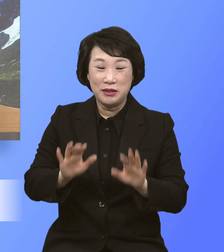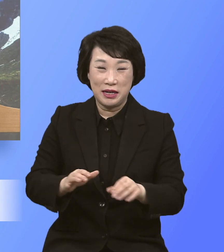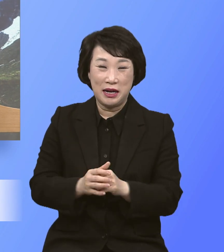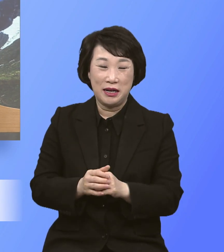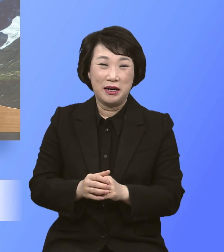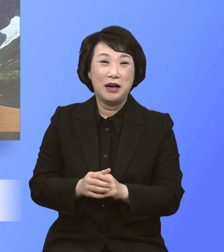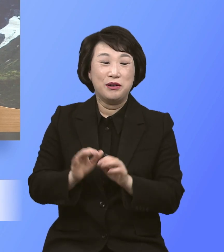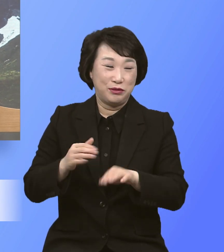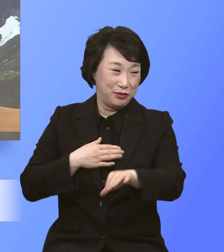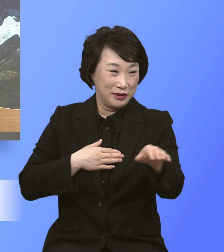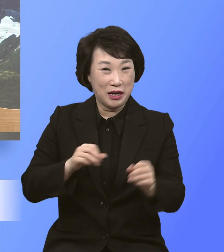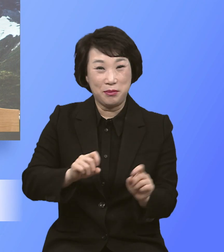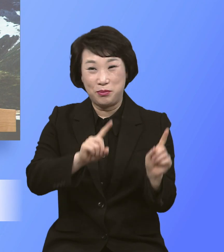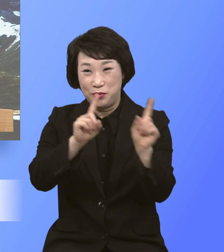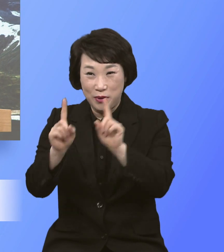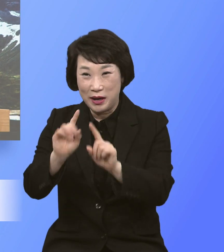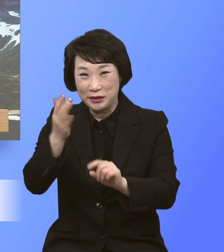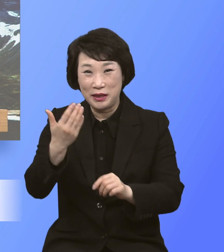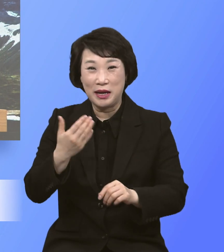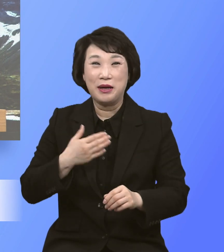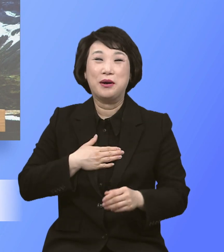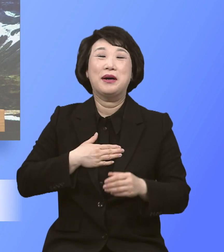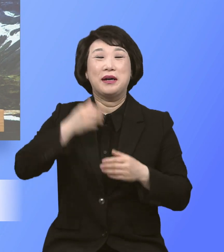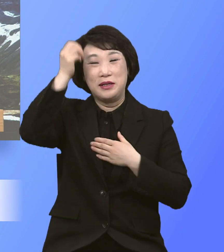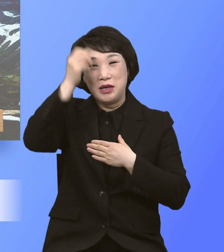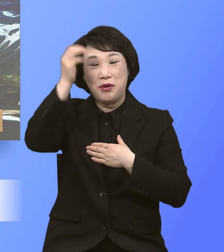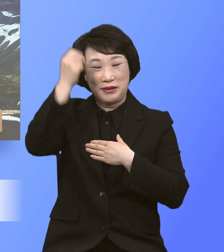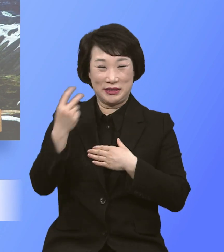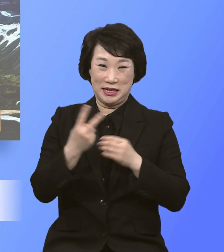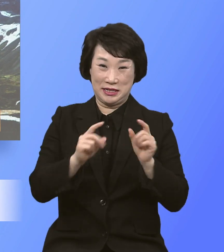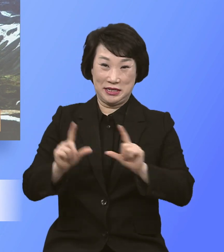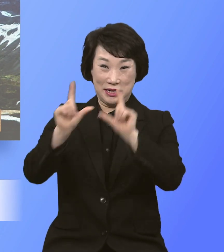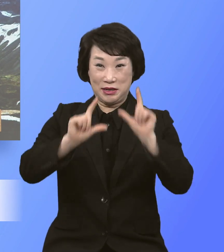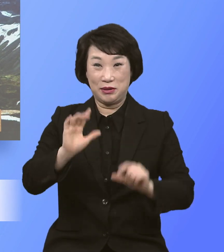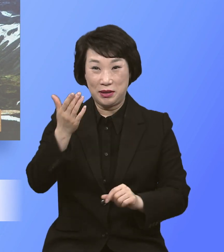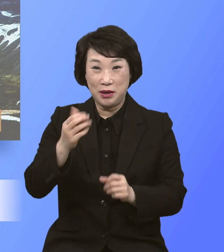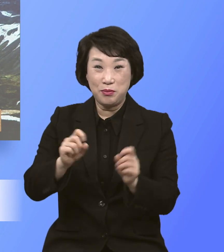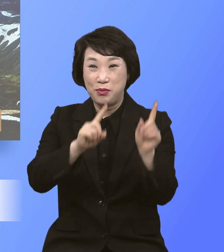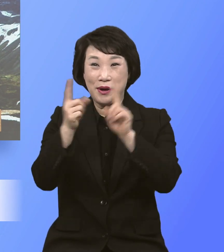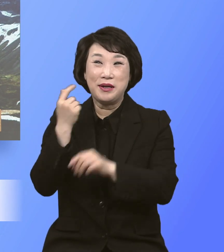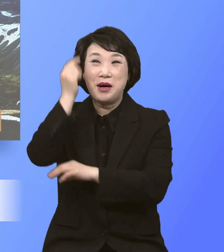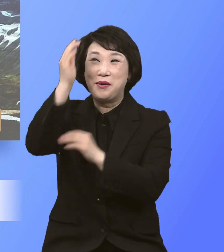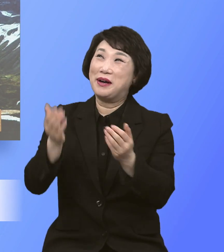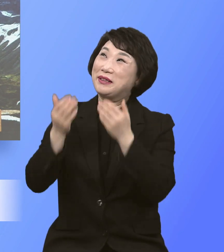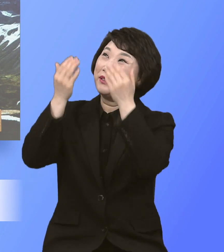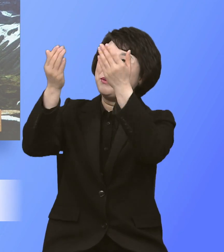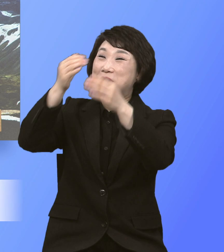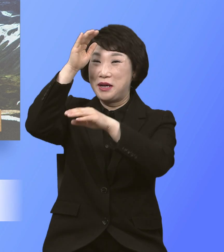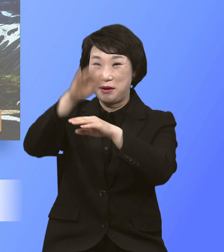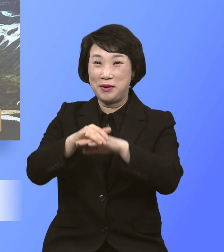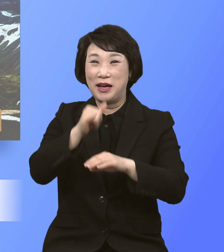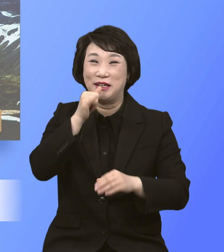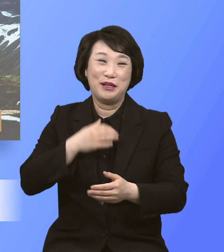부활된 자 되어 오늘 내 영혼이 다시 살게 되어 부활의 영광을 돌리며 예배하니